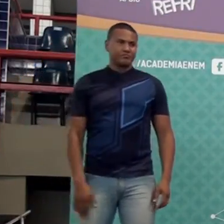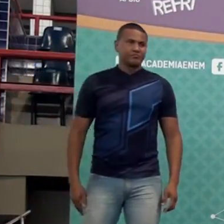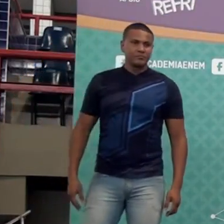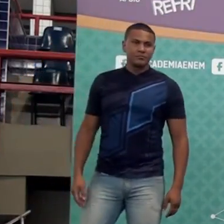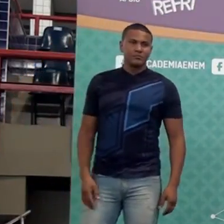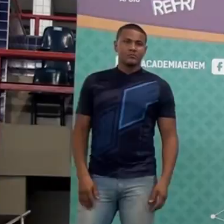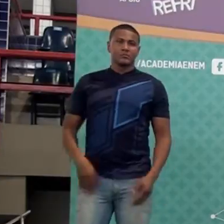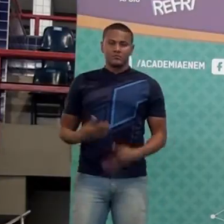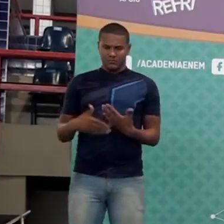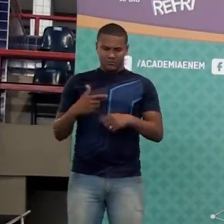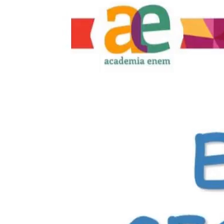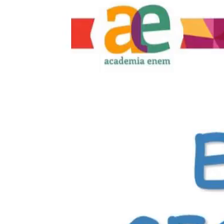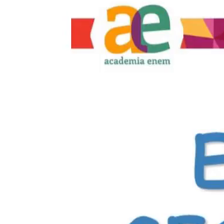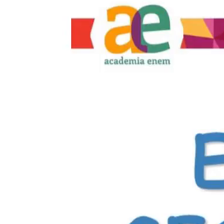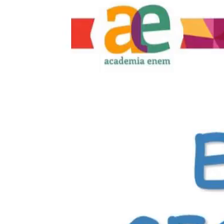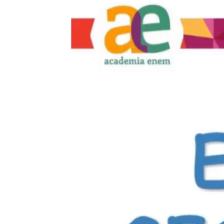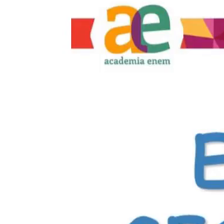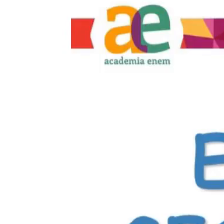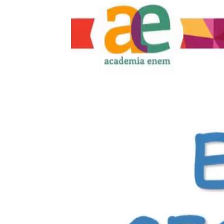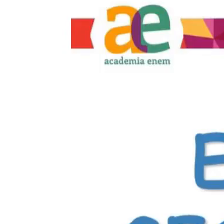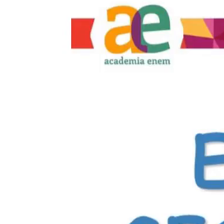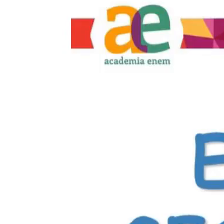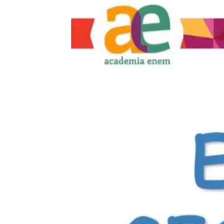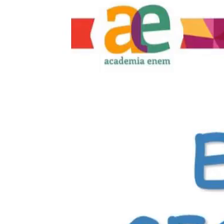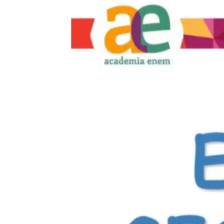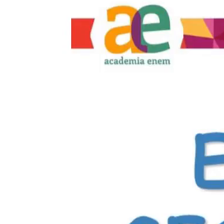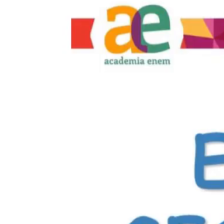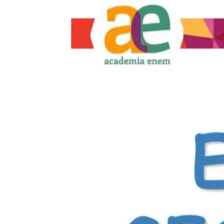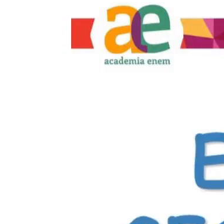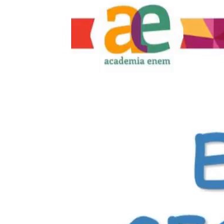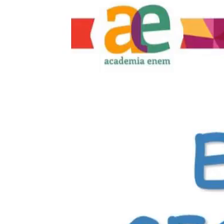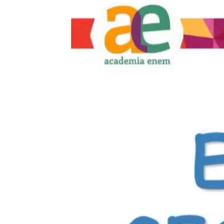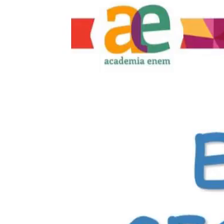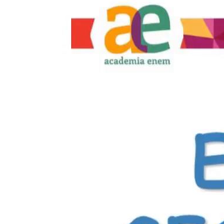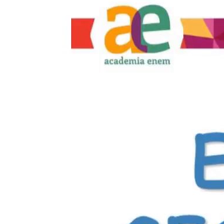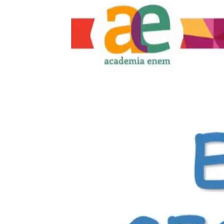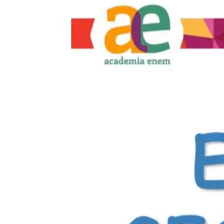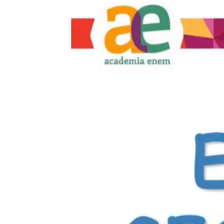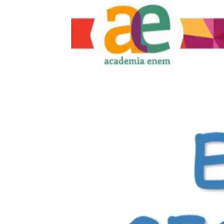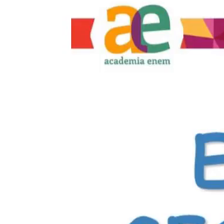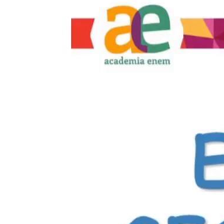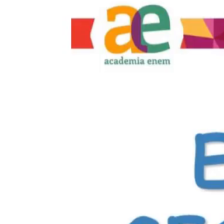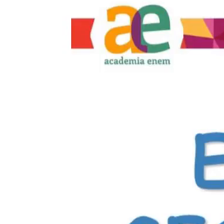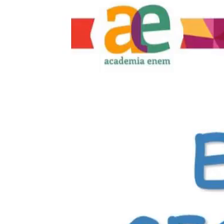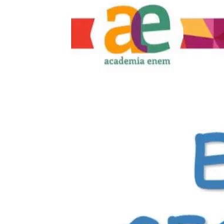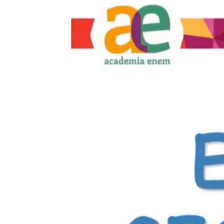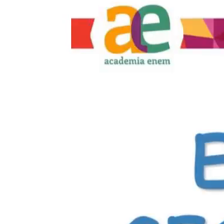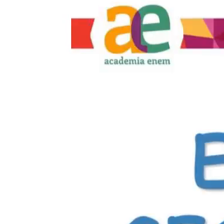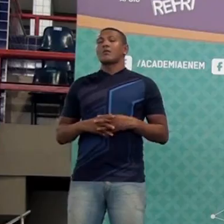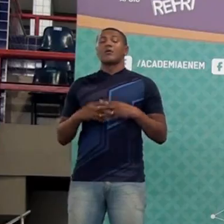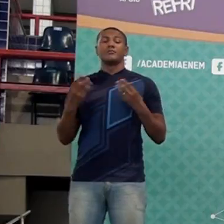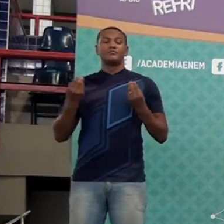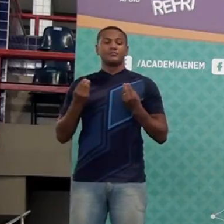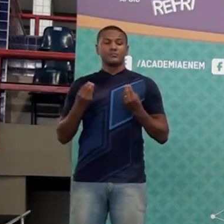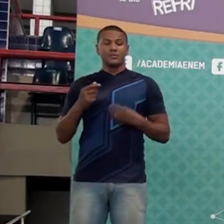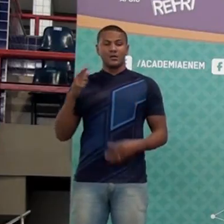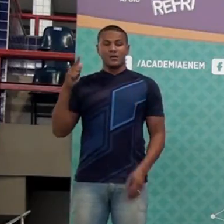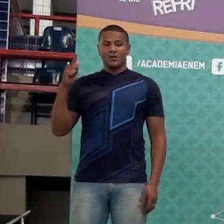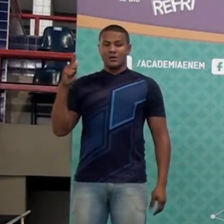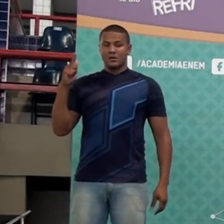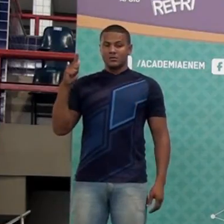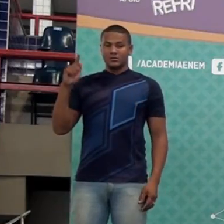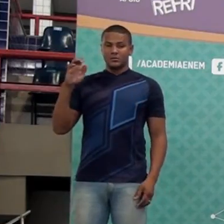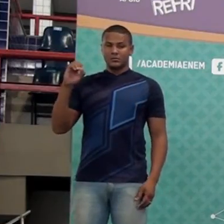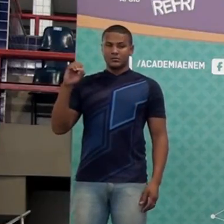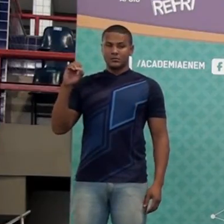Vixe, vamos para frente, senão não dá tempo. Energia geotérmica, tá? Como é que funciona essa energia geotérmica? A